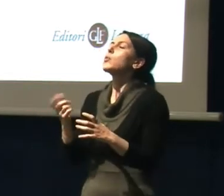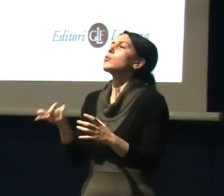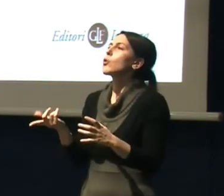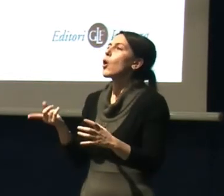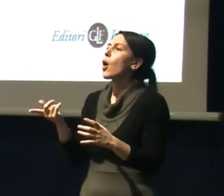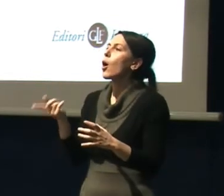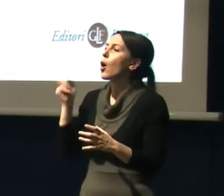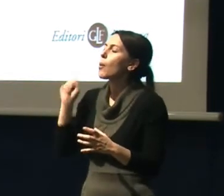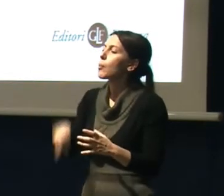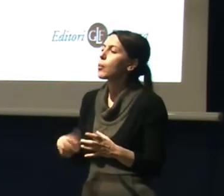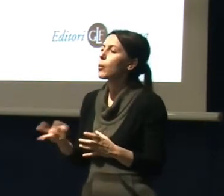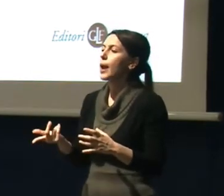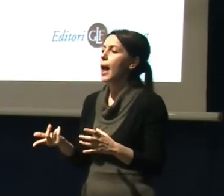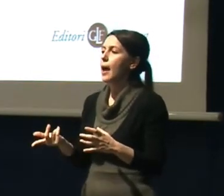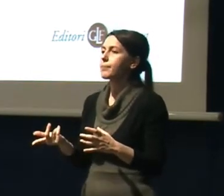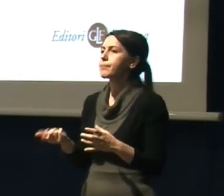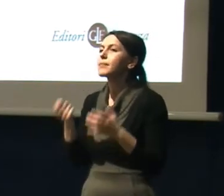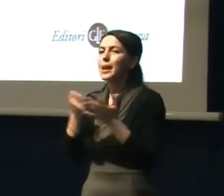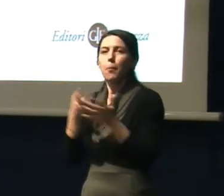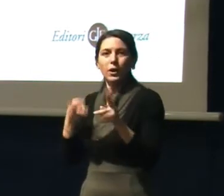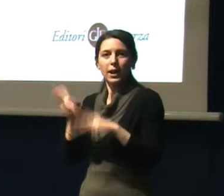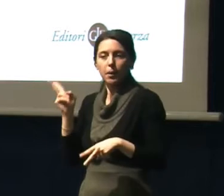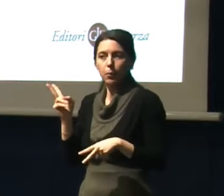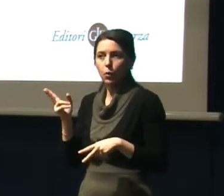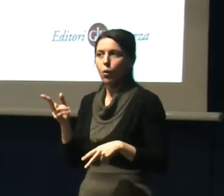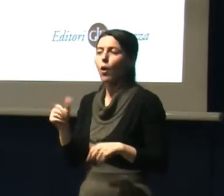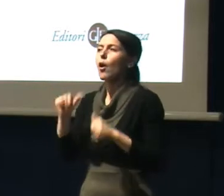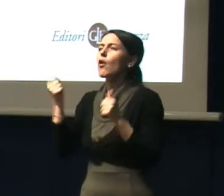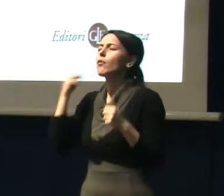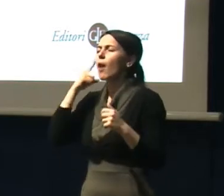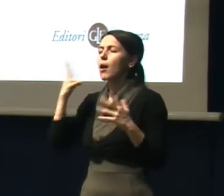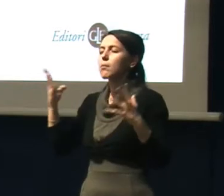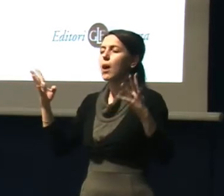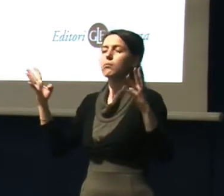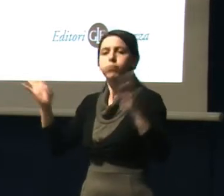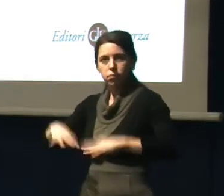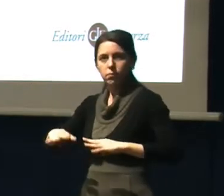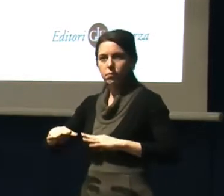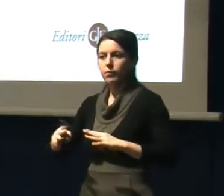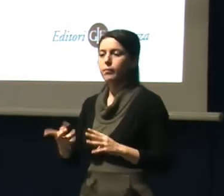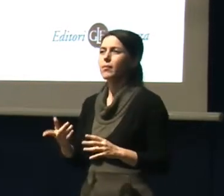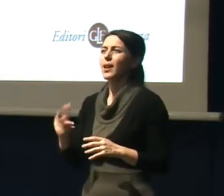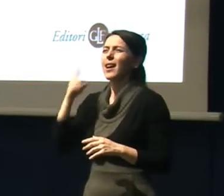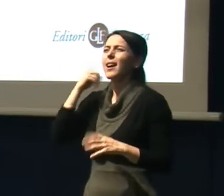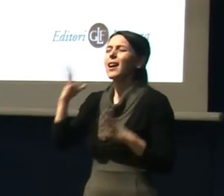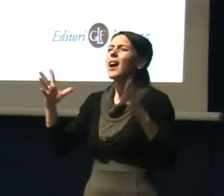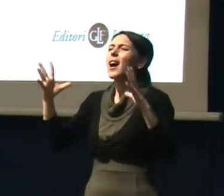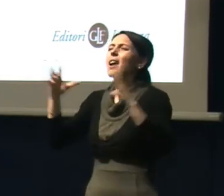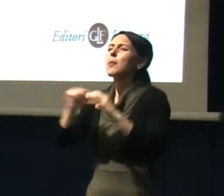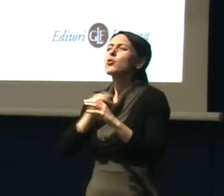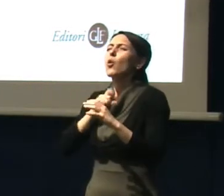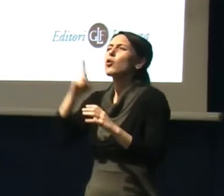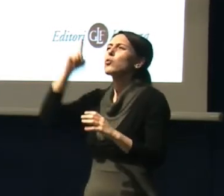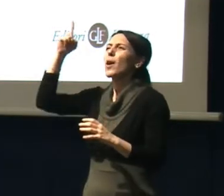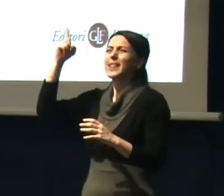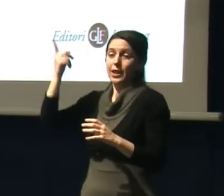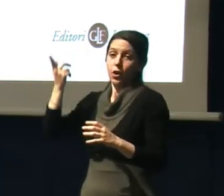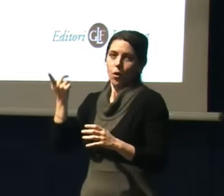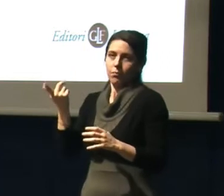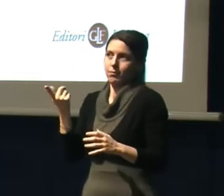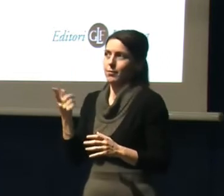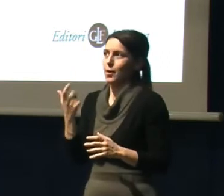diciamo così importante può assomigliare a un collasso anzi il crepuscolo degli dei tanto per fare un riferimento alto